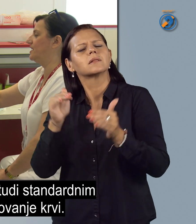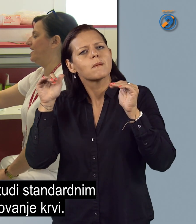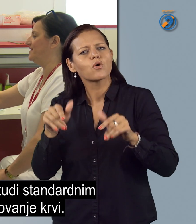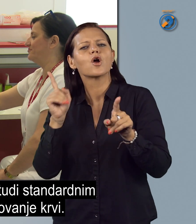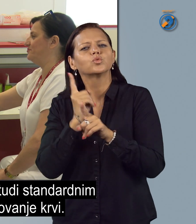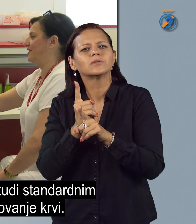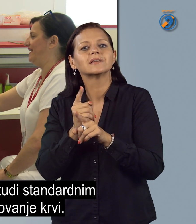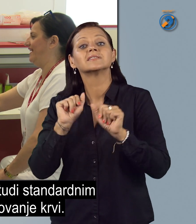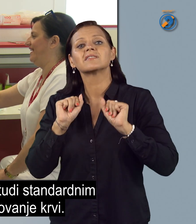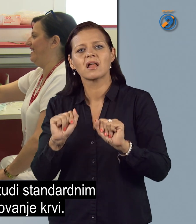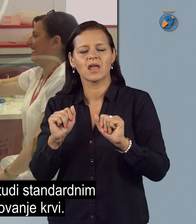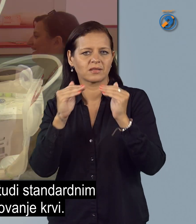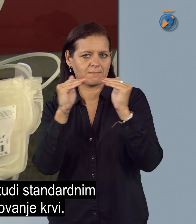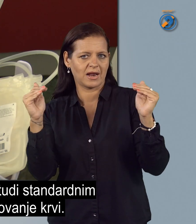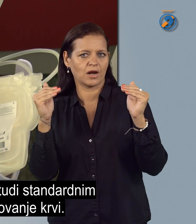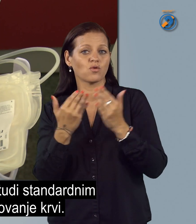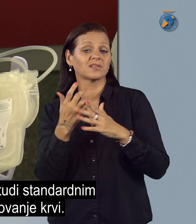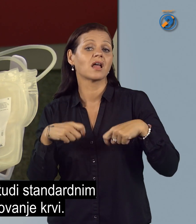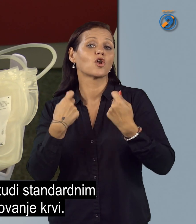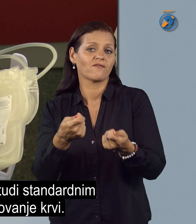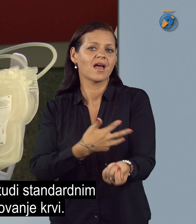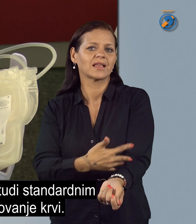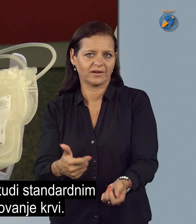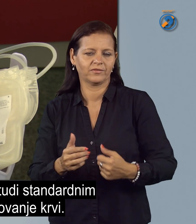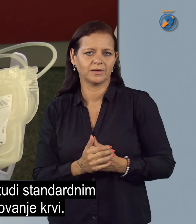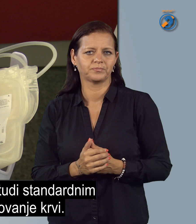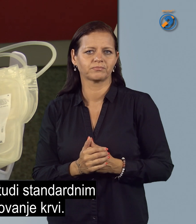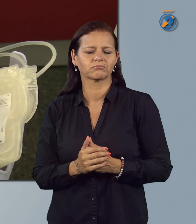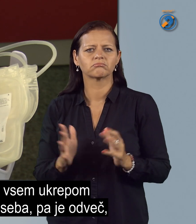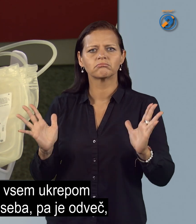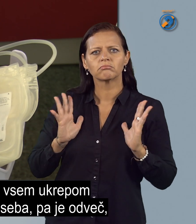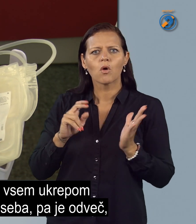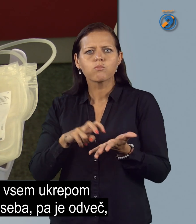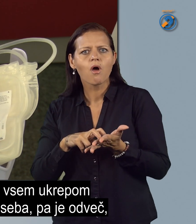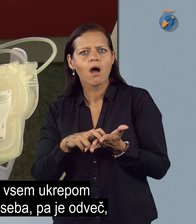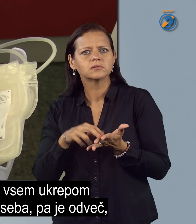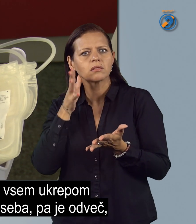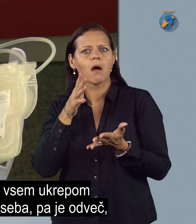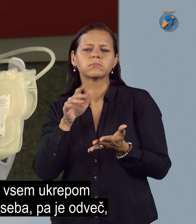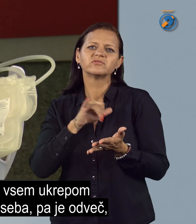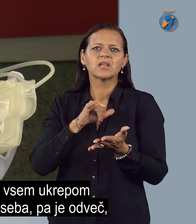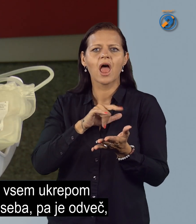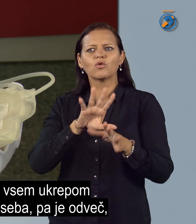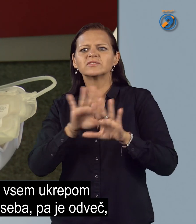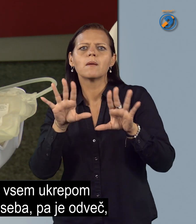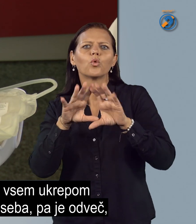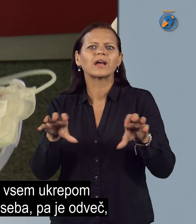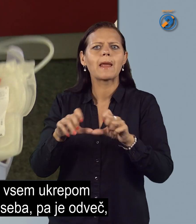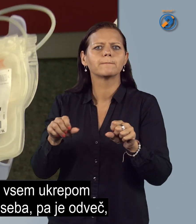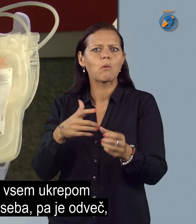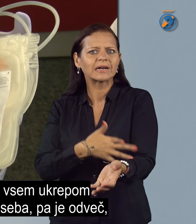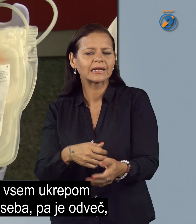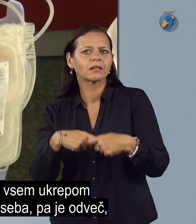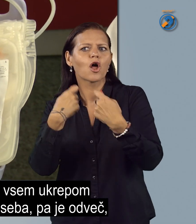Ustrezati pa morajo tudi standardnim merilom za darovanje krvi. Bojazen, da bi kljub vsem ukrepom kri